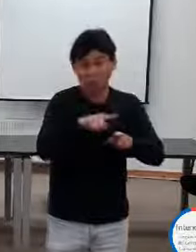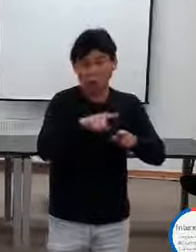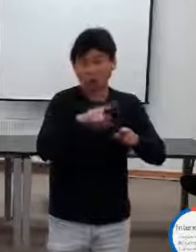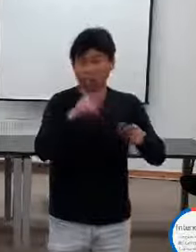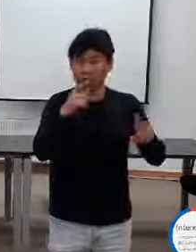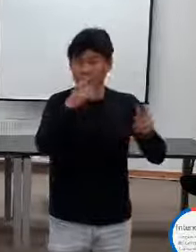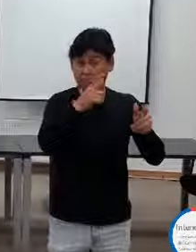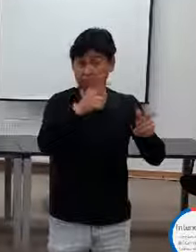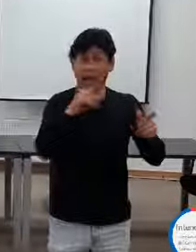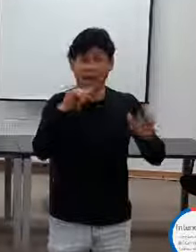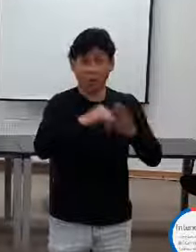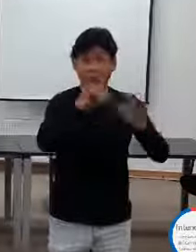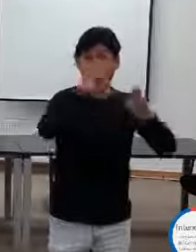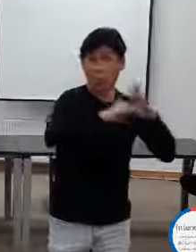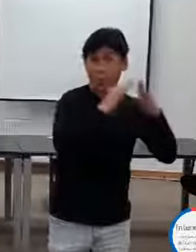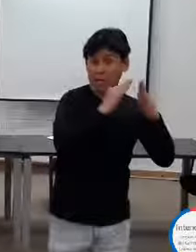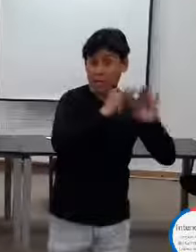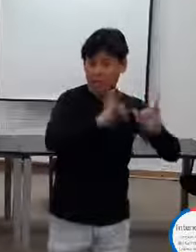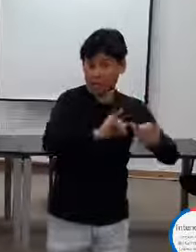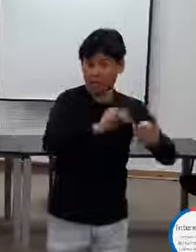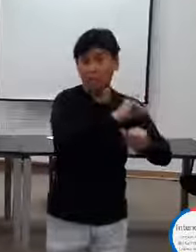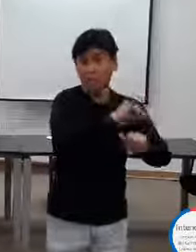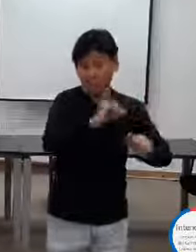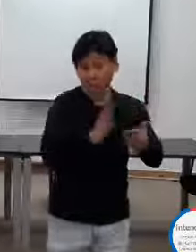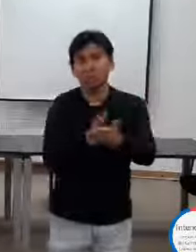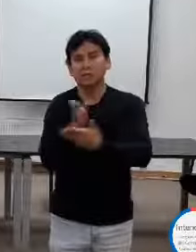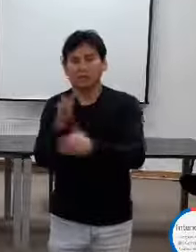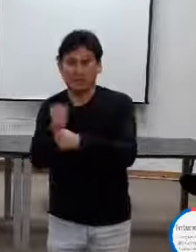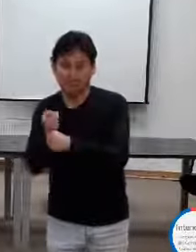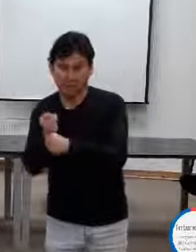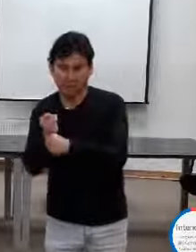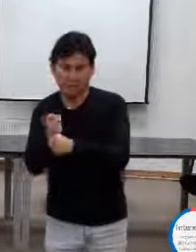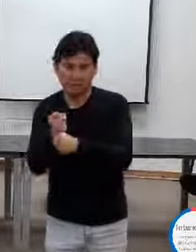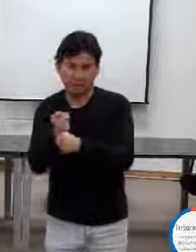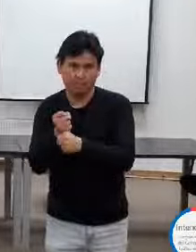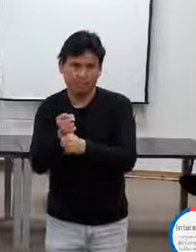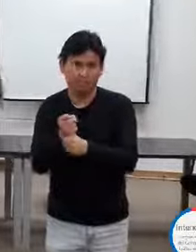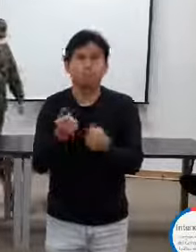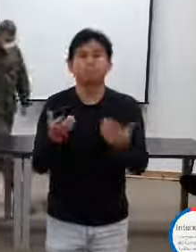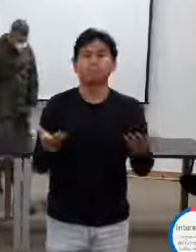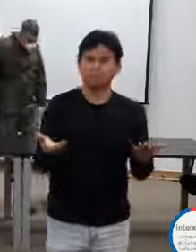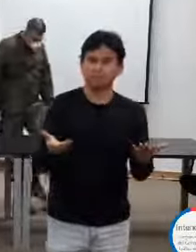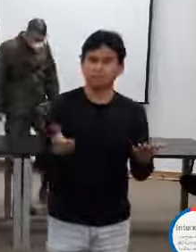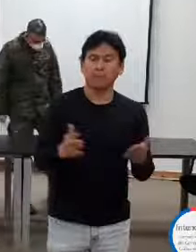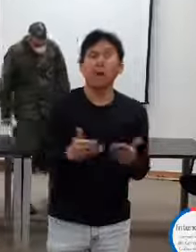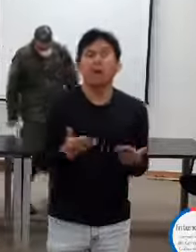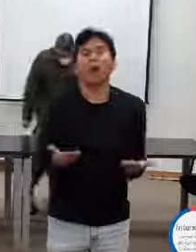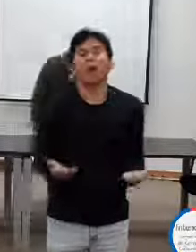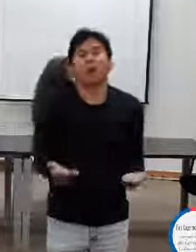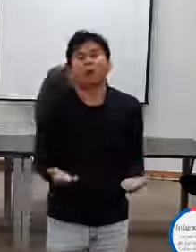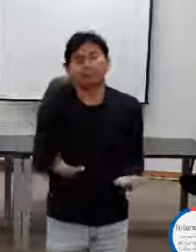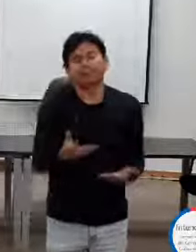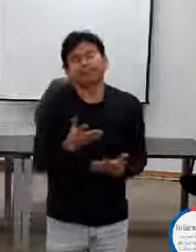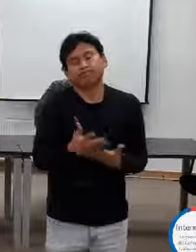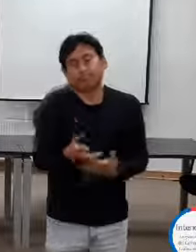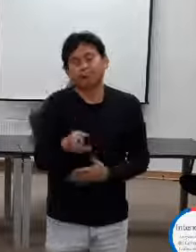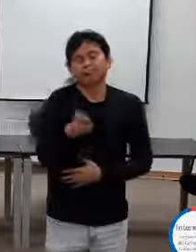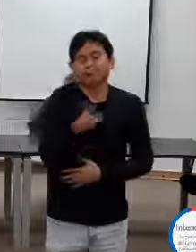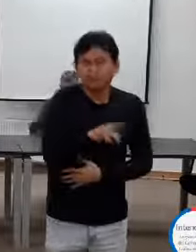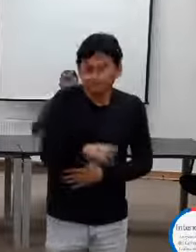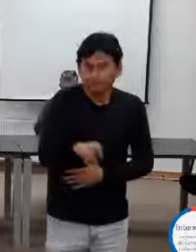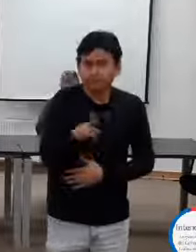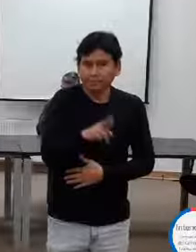trabajadores, hacen cuarentena preventiva y luego se van a la faena. Entonces, ahora, tenemos que estar insistiendo